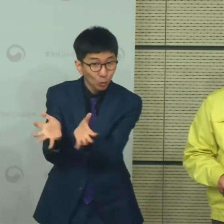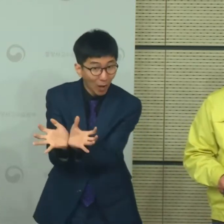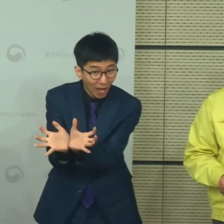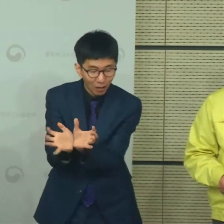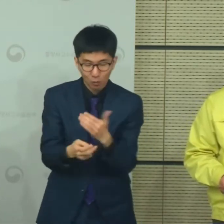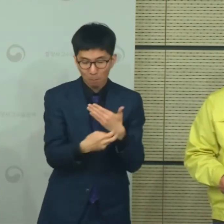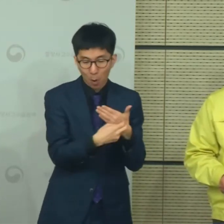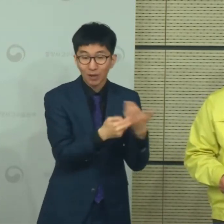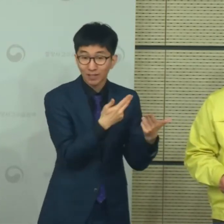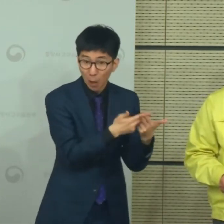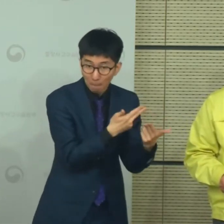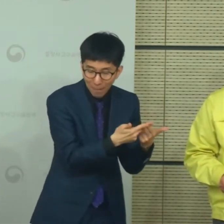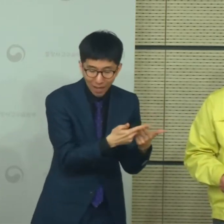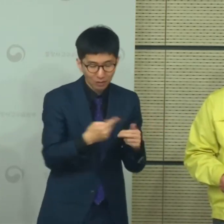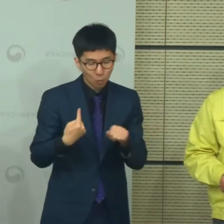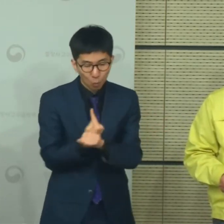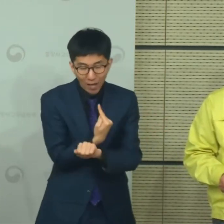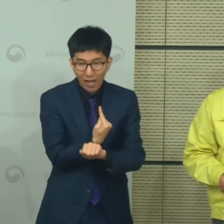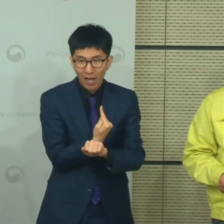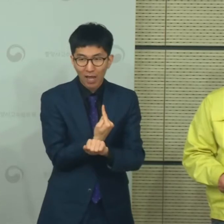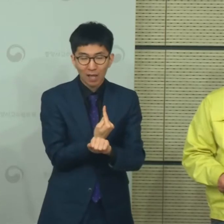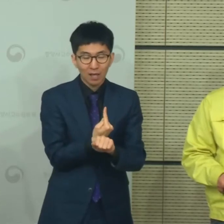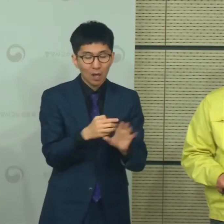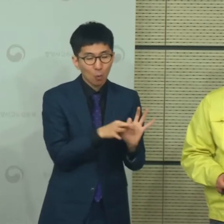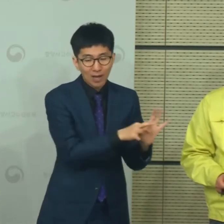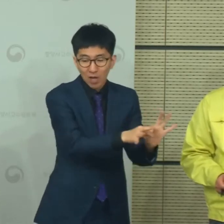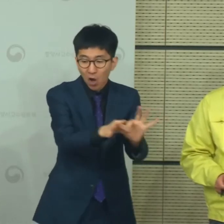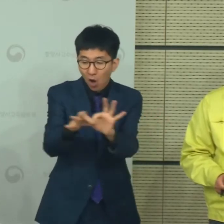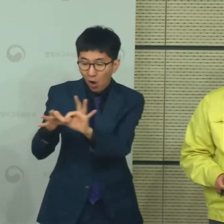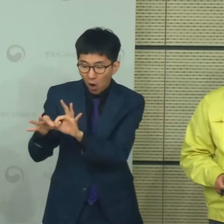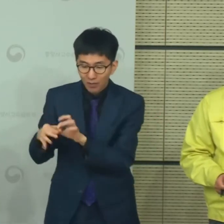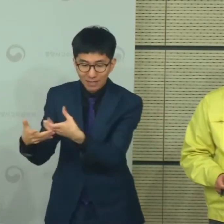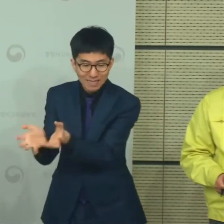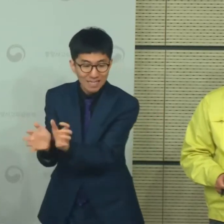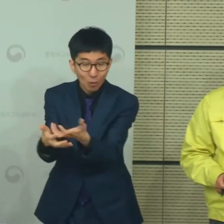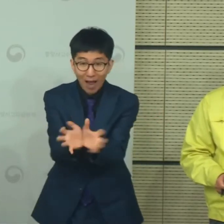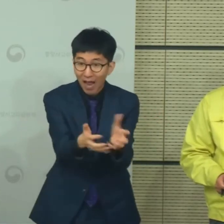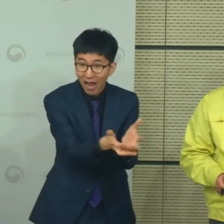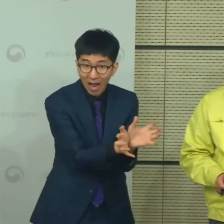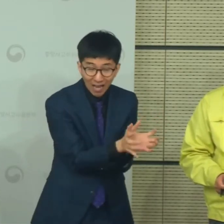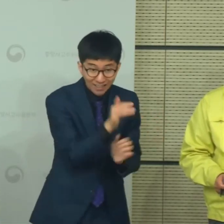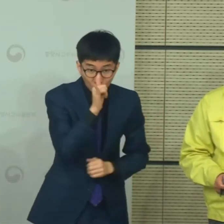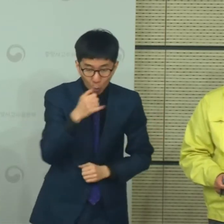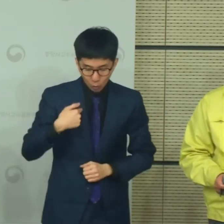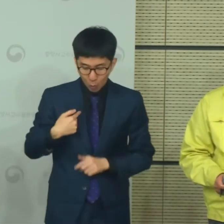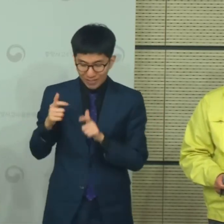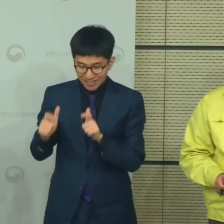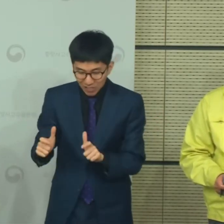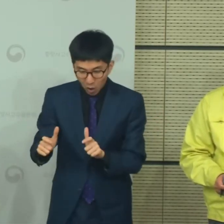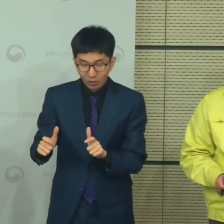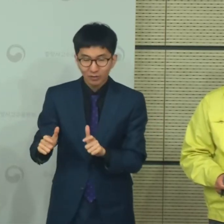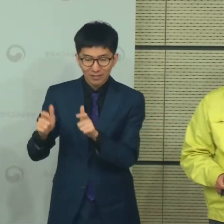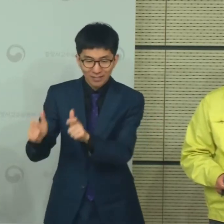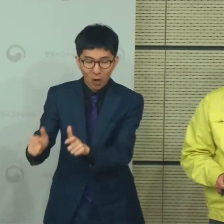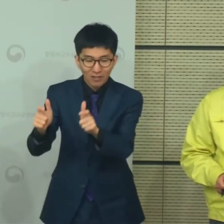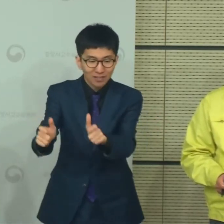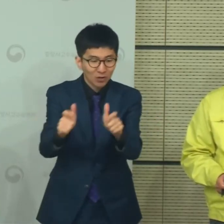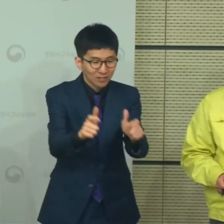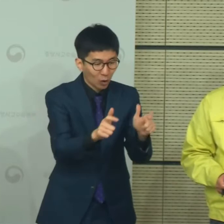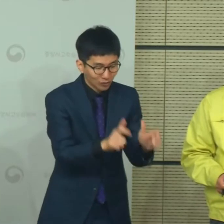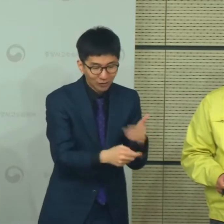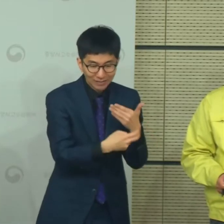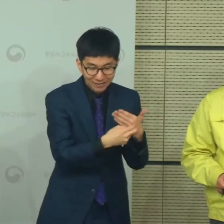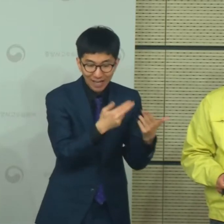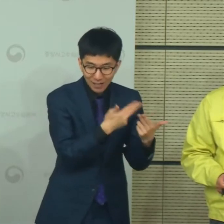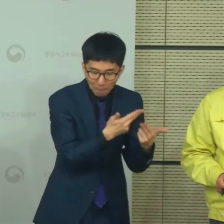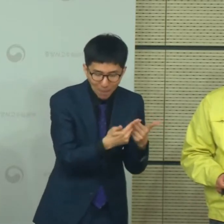관련 기관들과 또 그리고 그 내부에서도 지역의사회나 지역병원협회 등과도